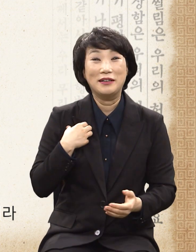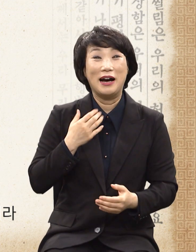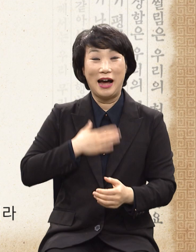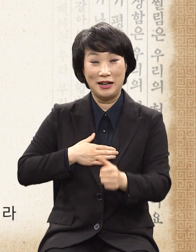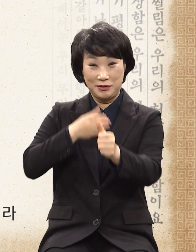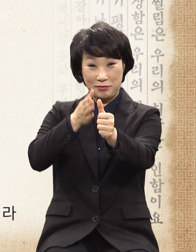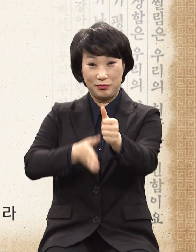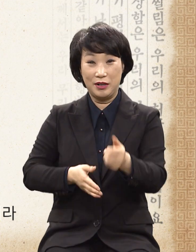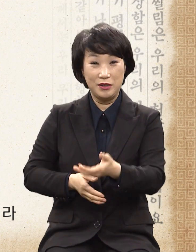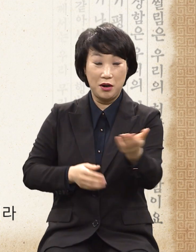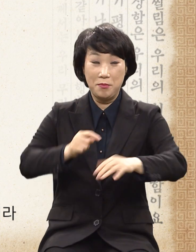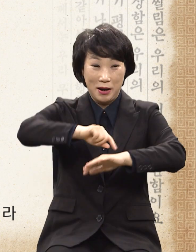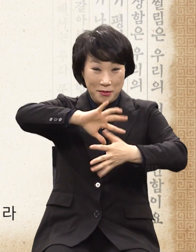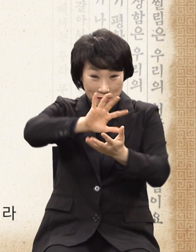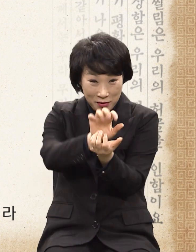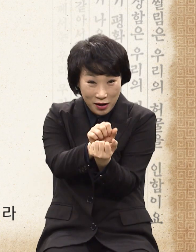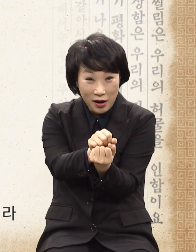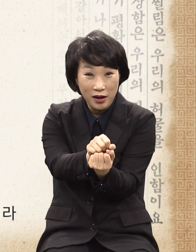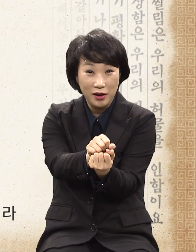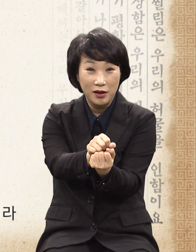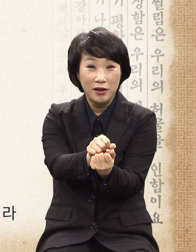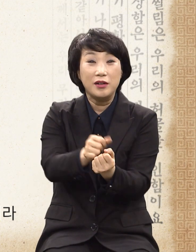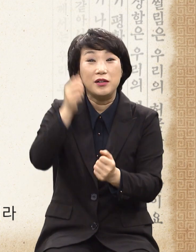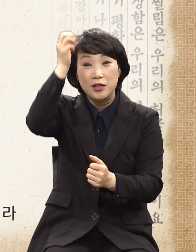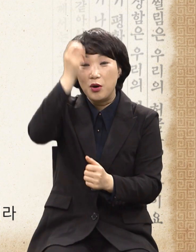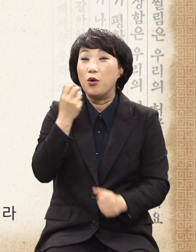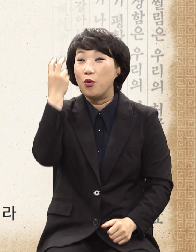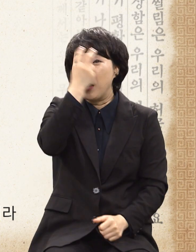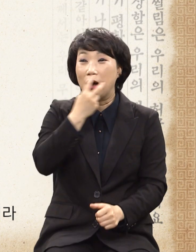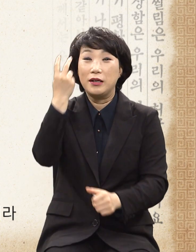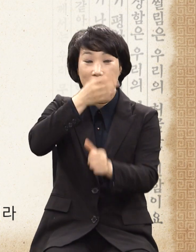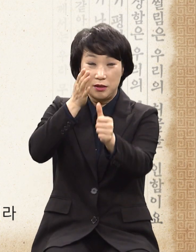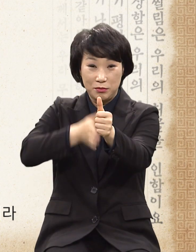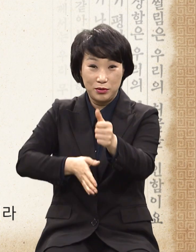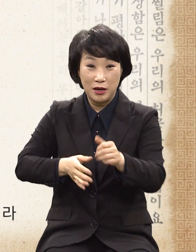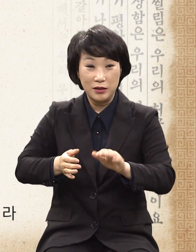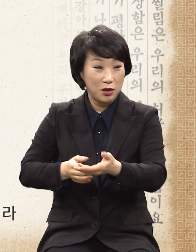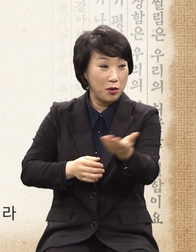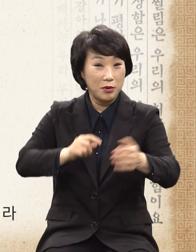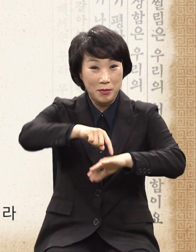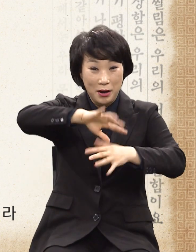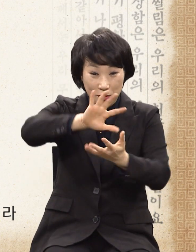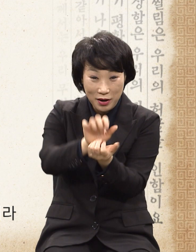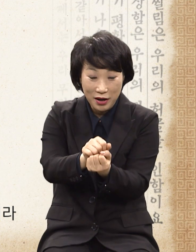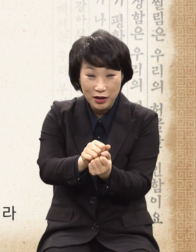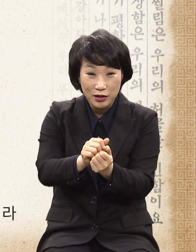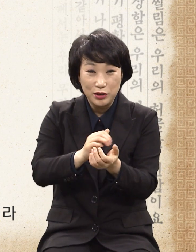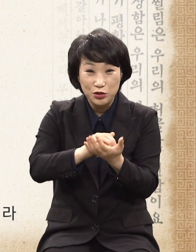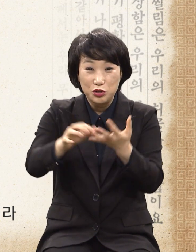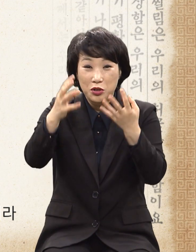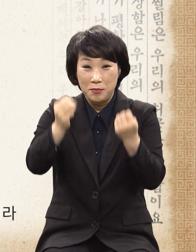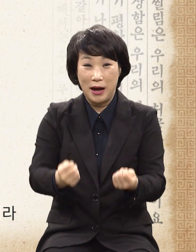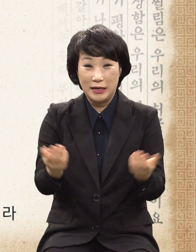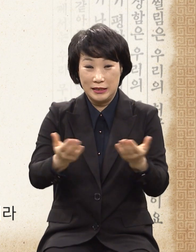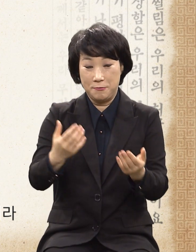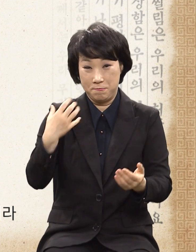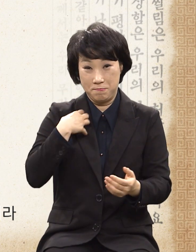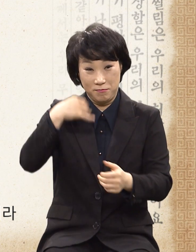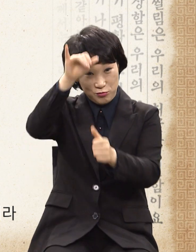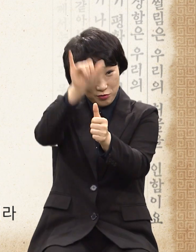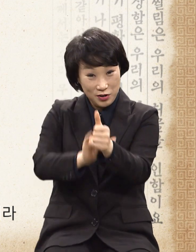알고 전력을 다해서 영혼 관리하고 전력을 다해서 각종 직분을